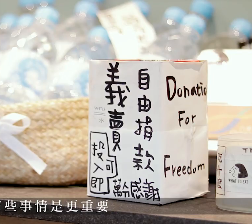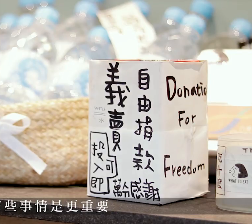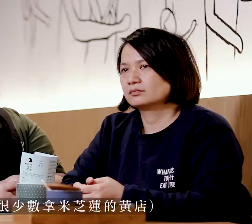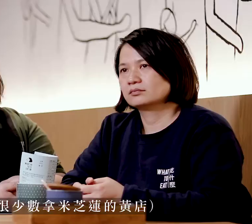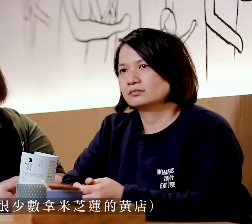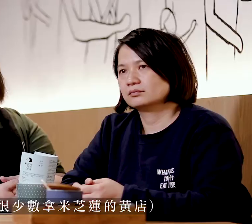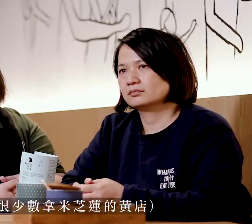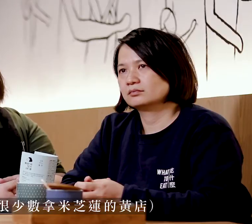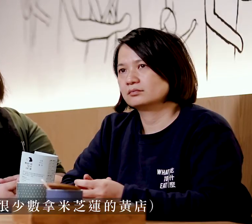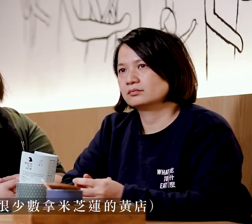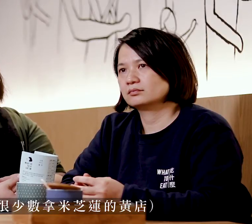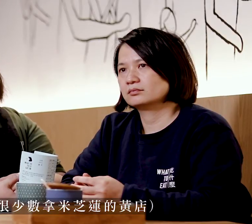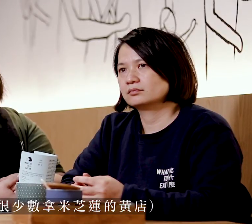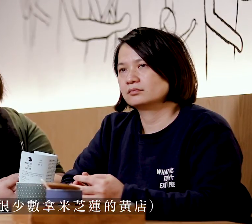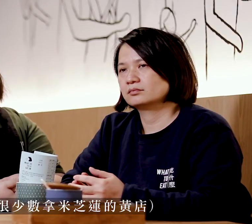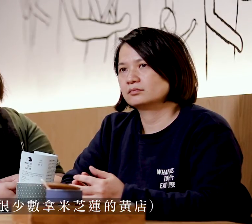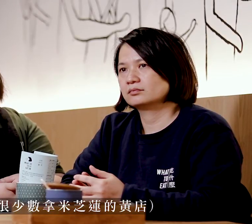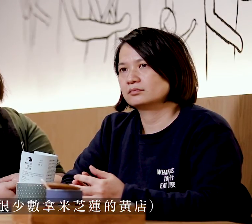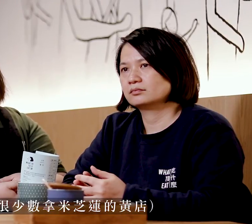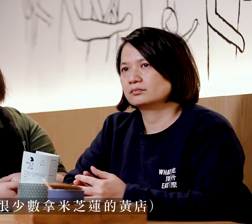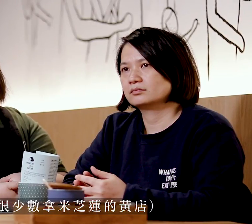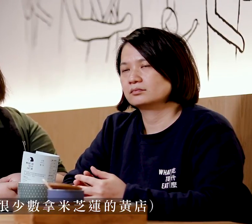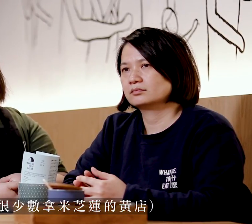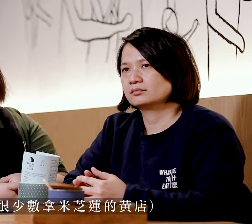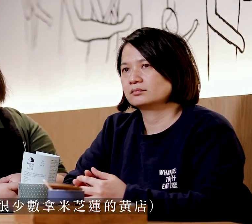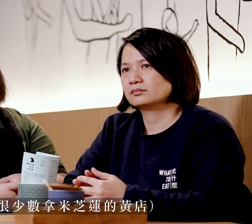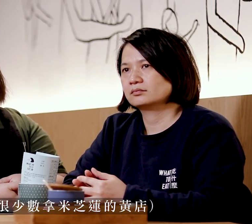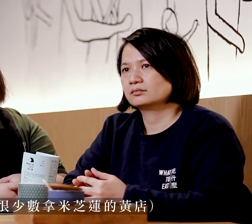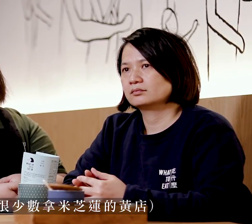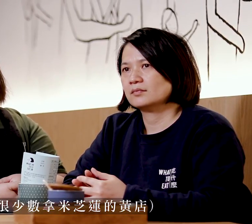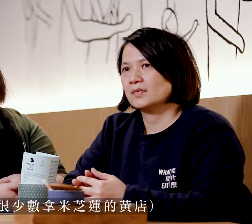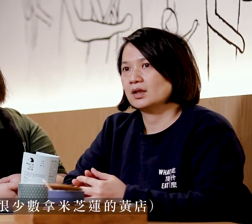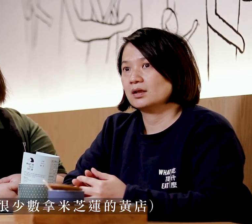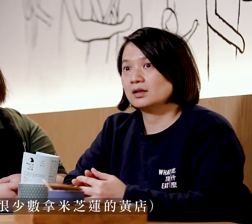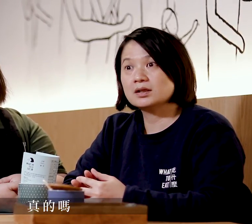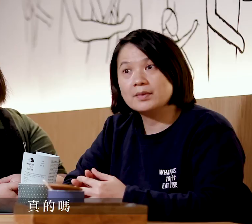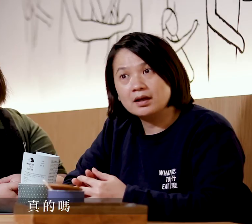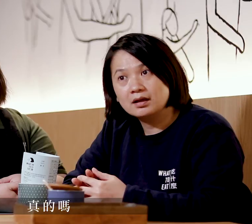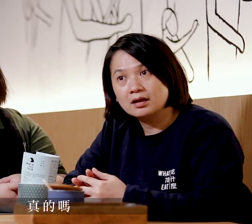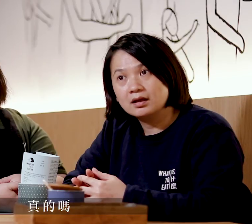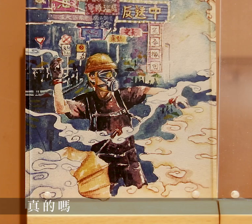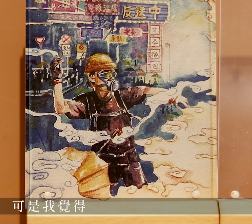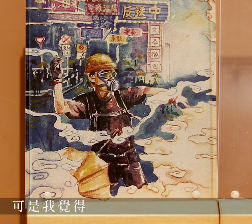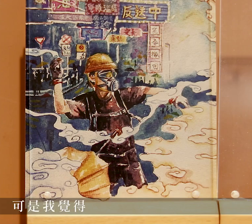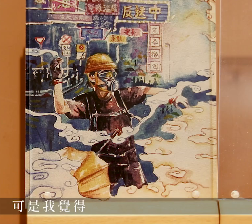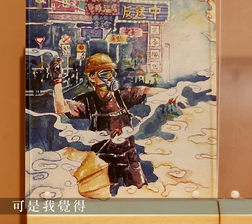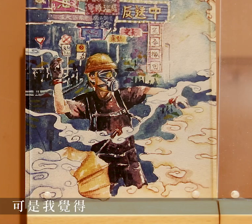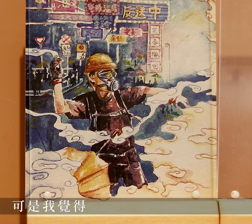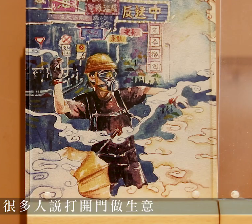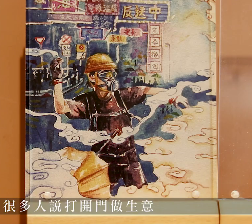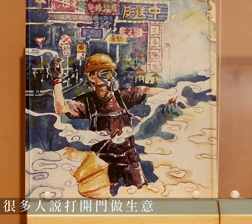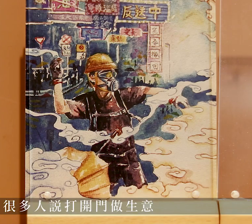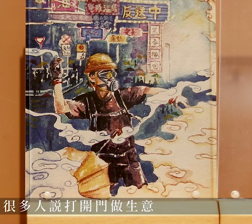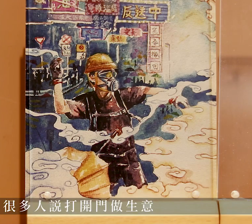的。 你们是很少数是拿米芝莲的王店。 啊、真的吗？ 对， 可是我觉